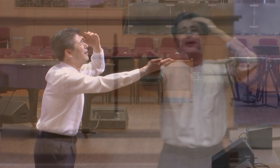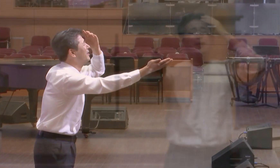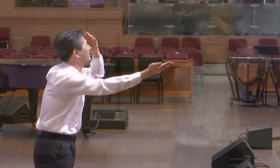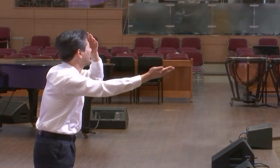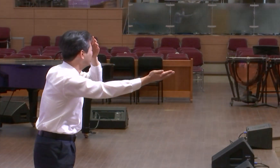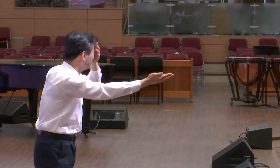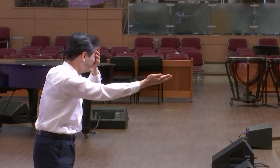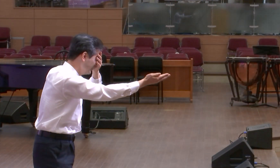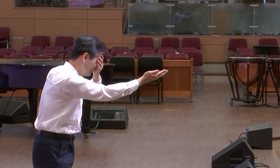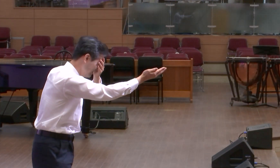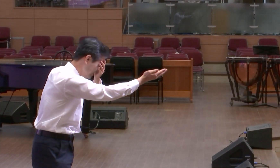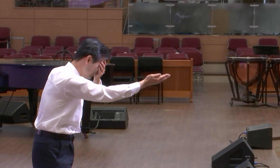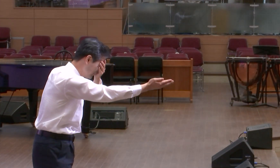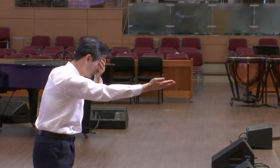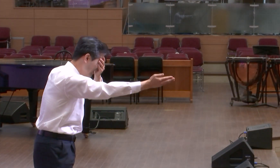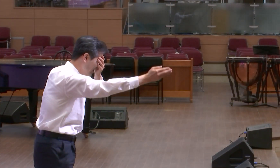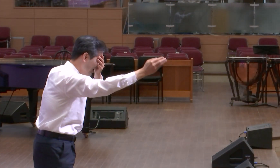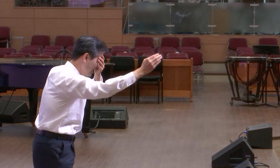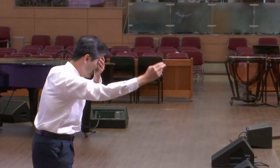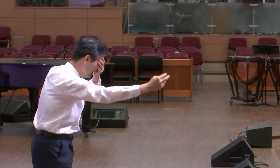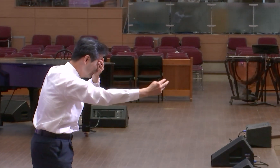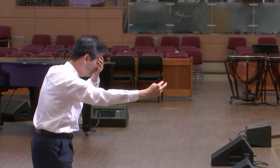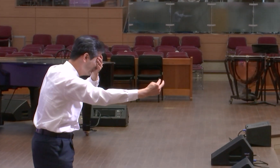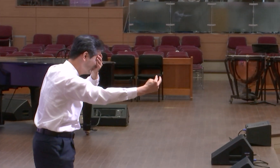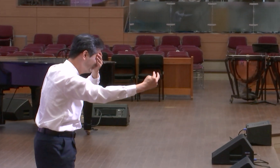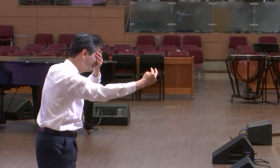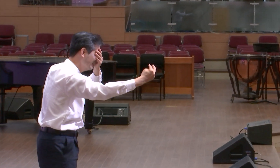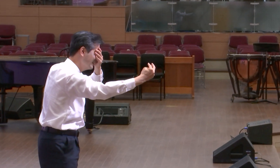눈을 감아도 보이는 아이와